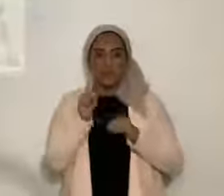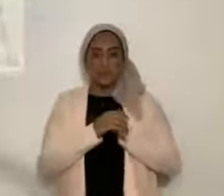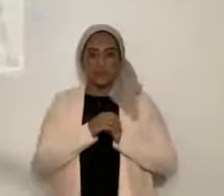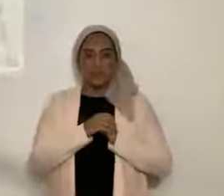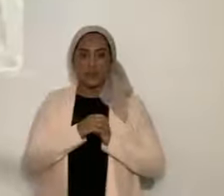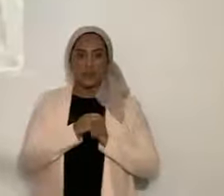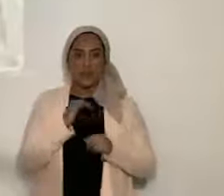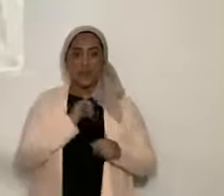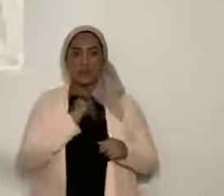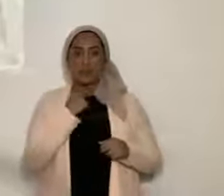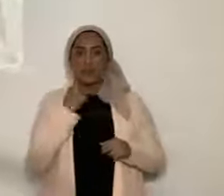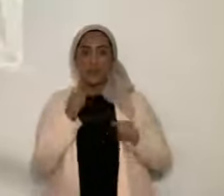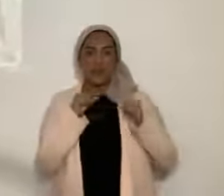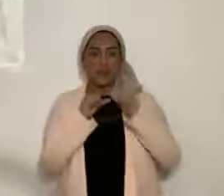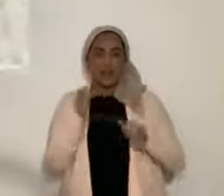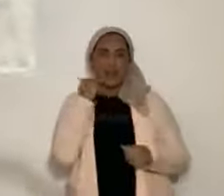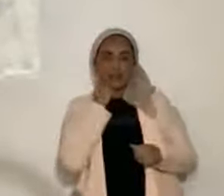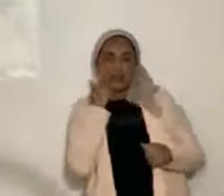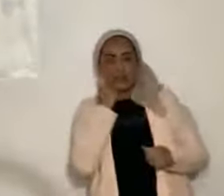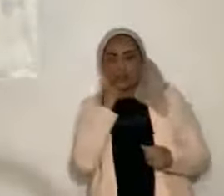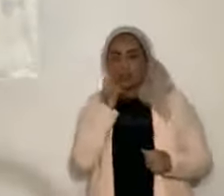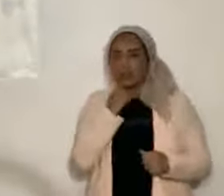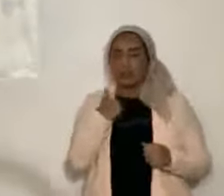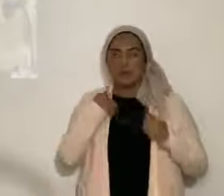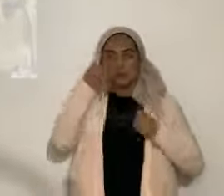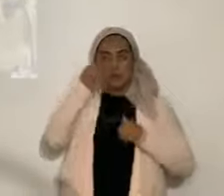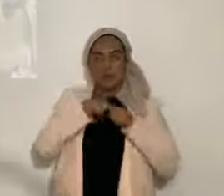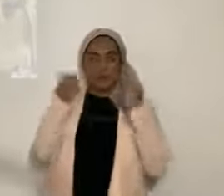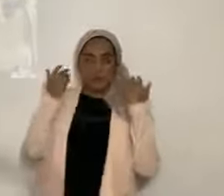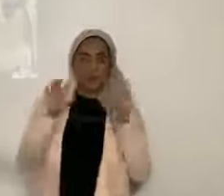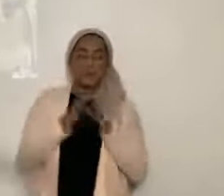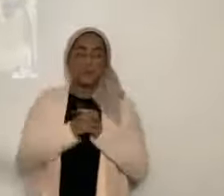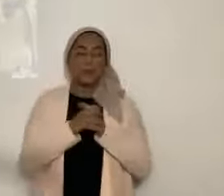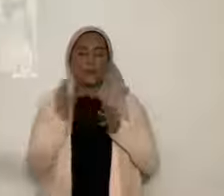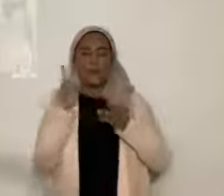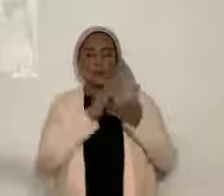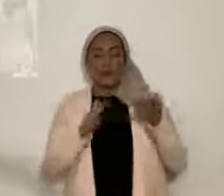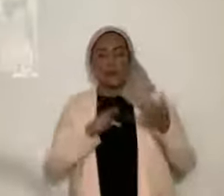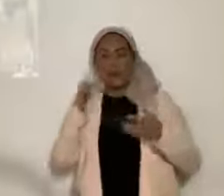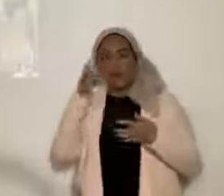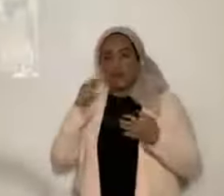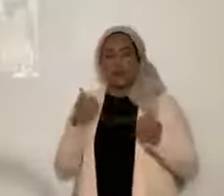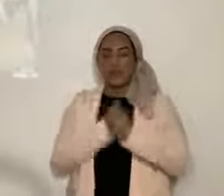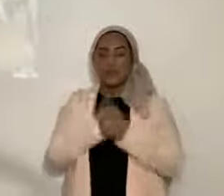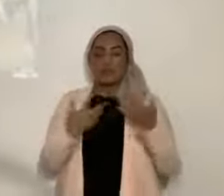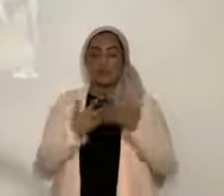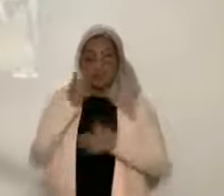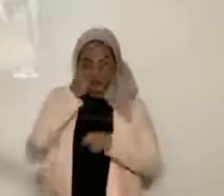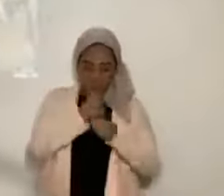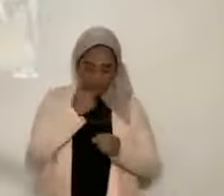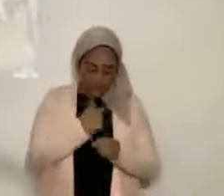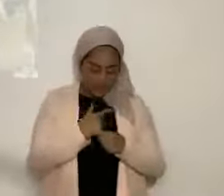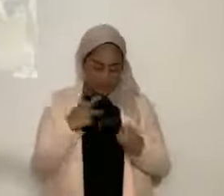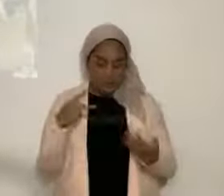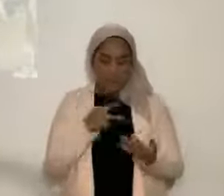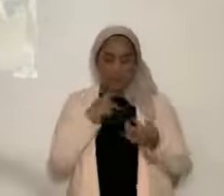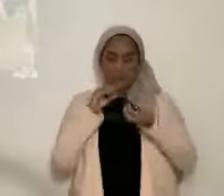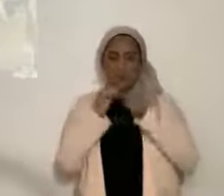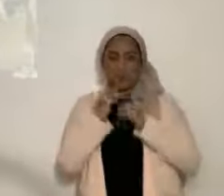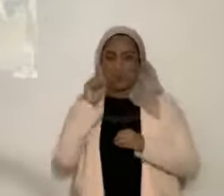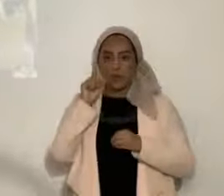los salmos que yo digo todos los días, ya de memoria. Lo vamos a leer por amor a los nuevecitos. El Salmo